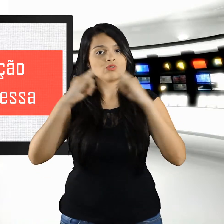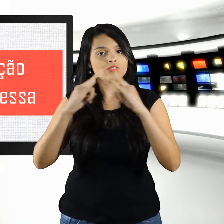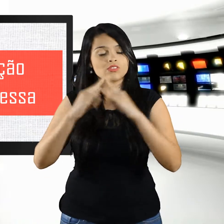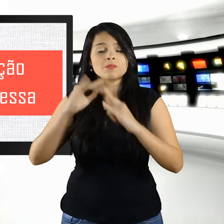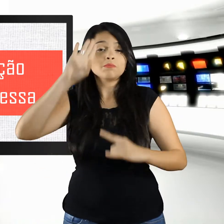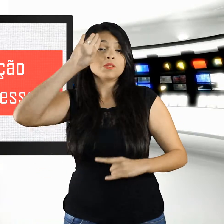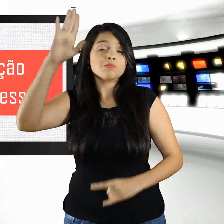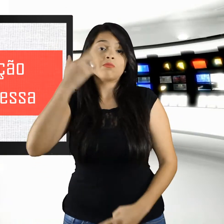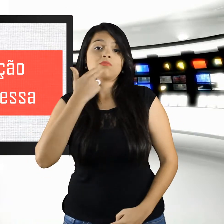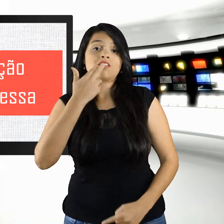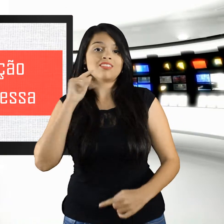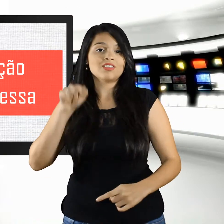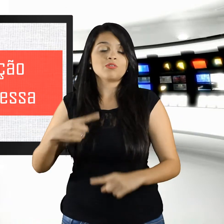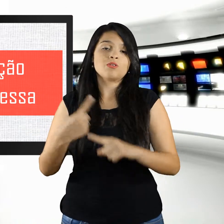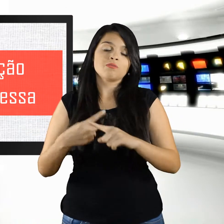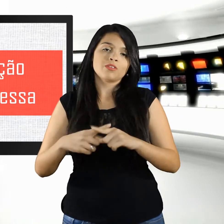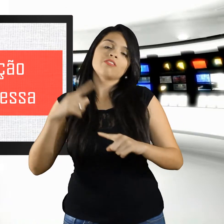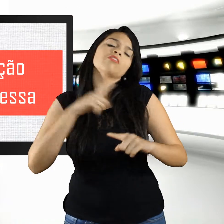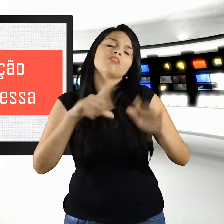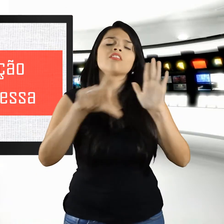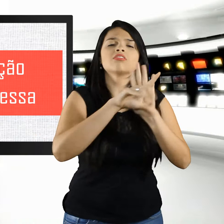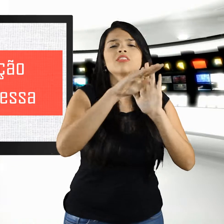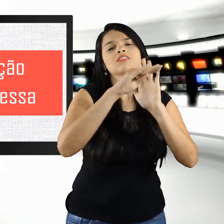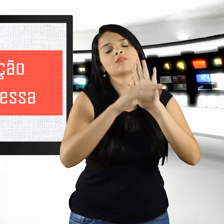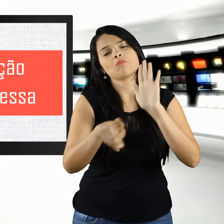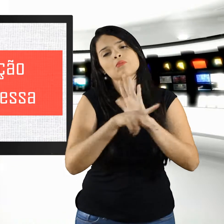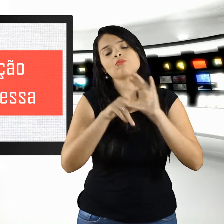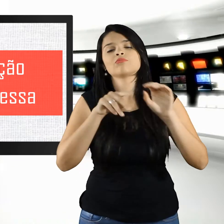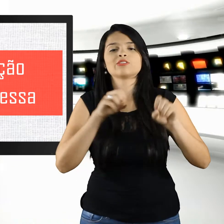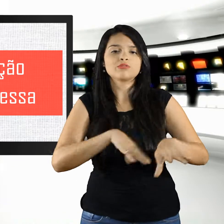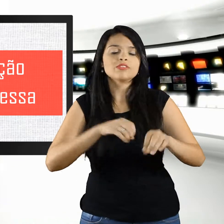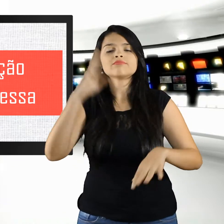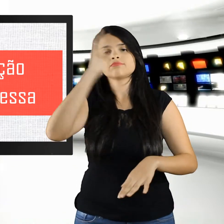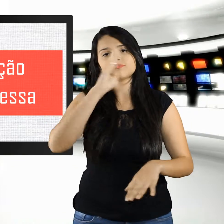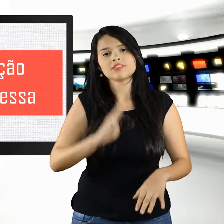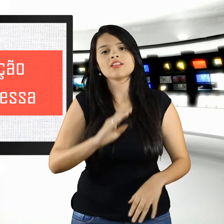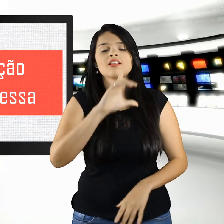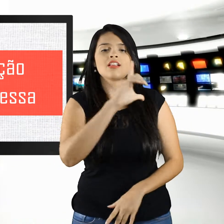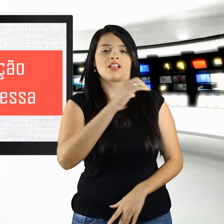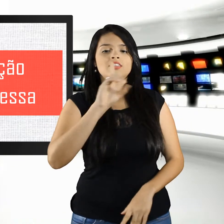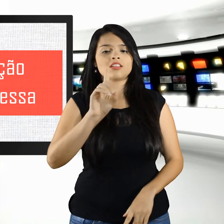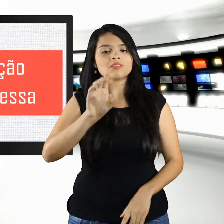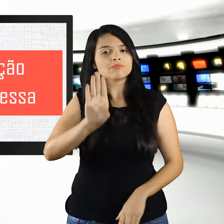língua, pois mesmo a Lei de Diretrizes e Bases da Educação Brasileira, LDB